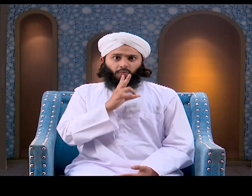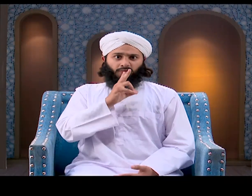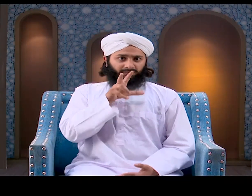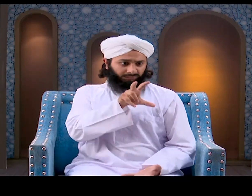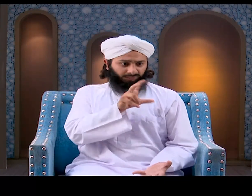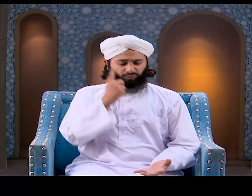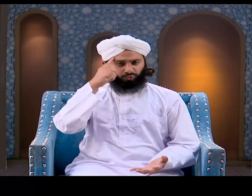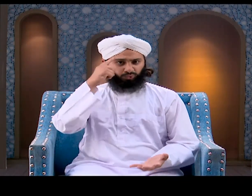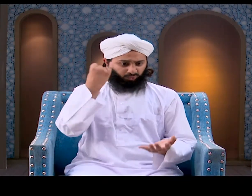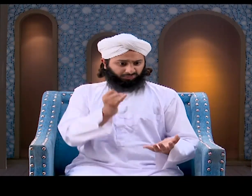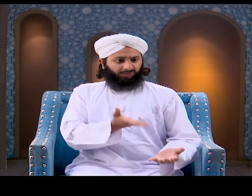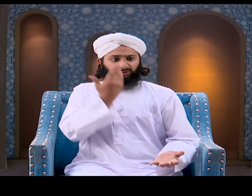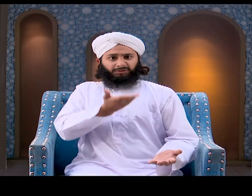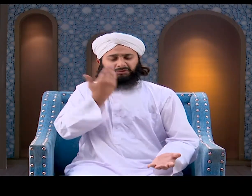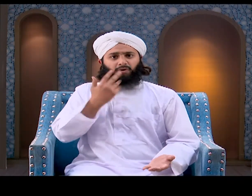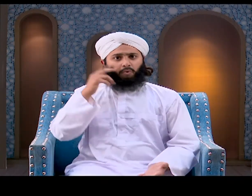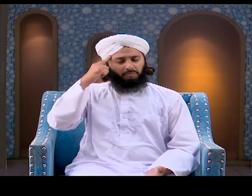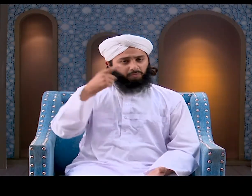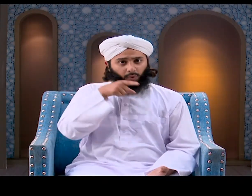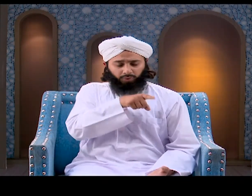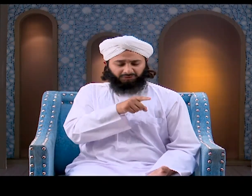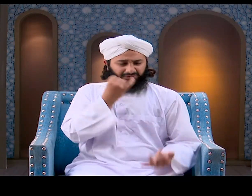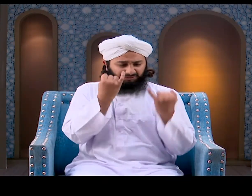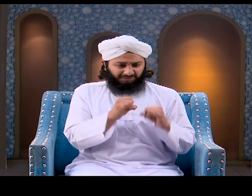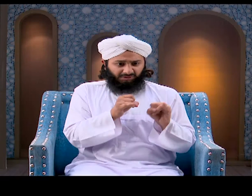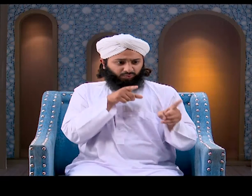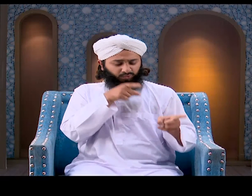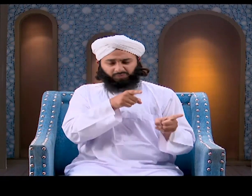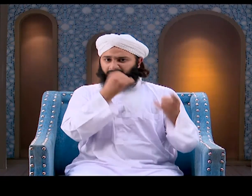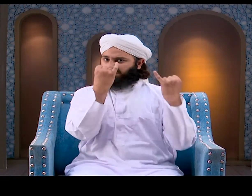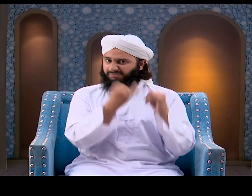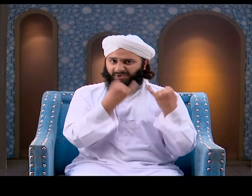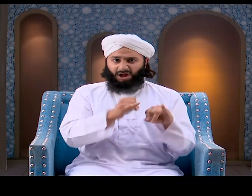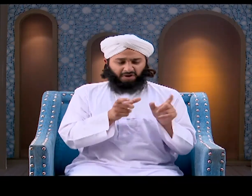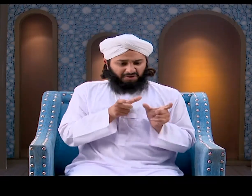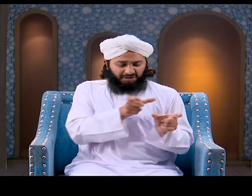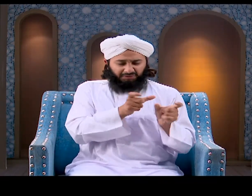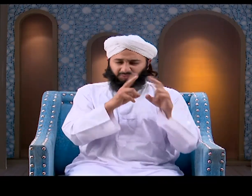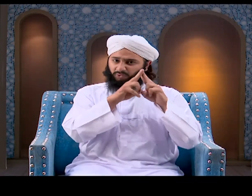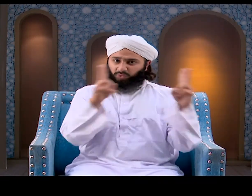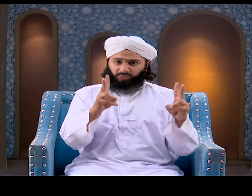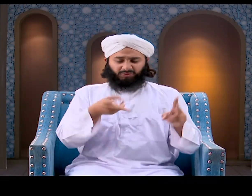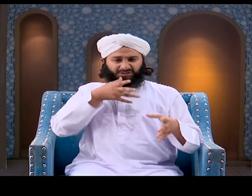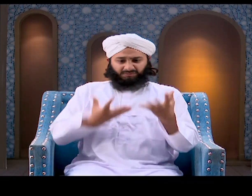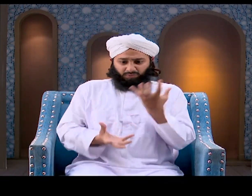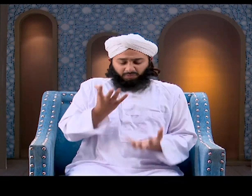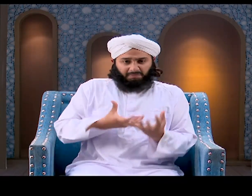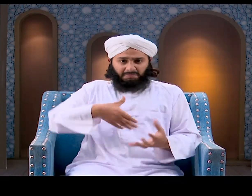خبیث جسم میں رہی، نکل نکل، تو مذمت و ملامت کی حقدار ہے، تیرے لیے کھولتے پانی، پیپ اور اس جیسے